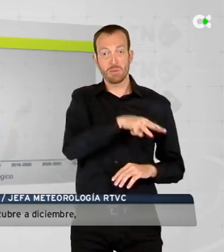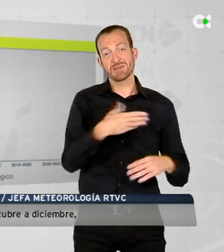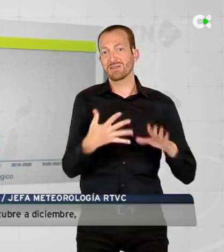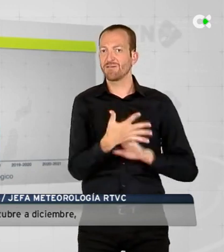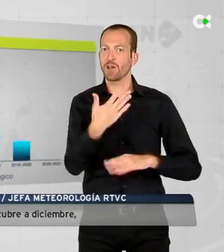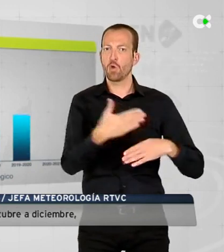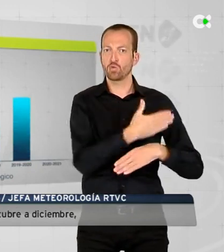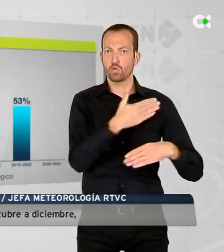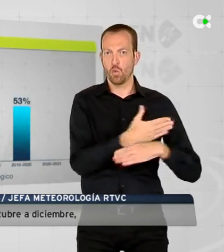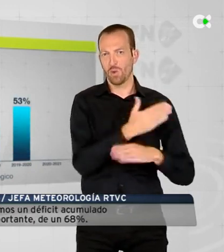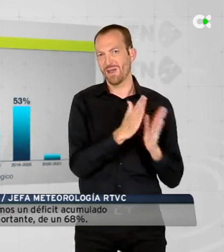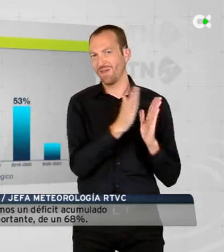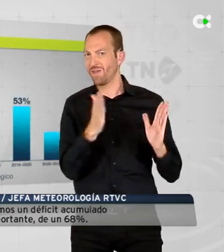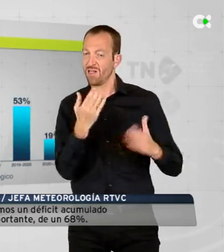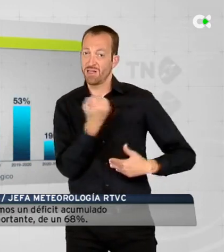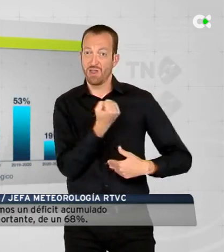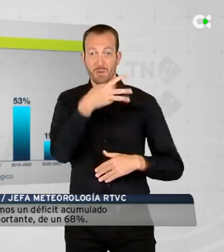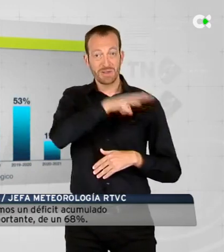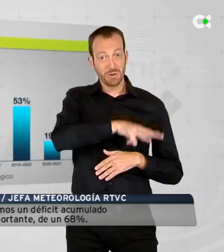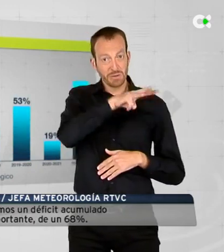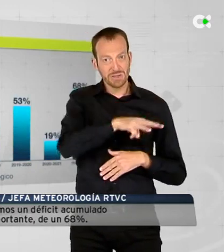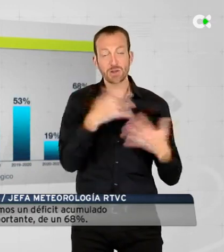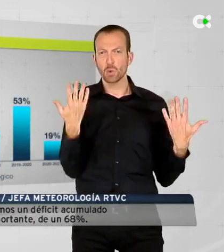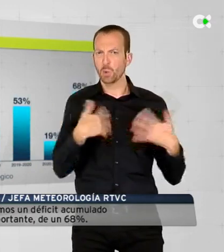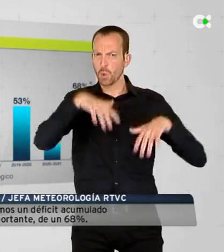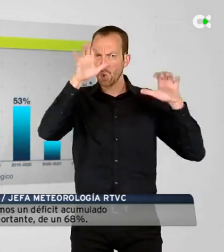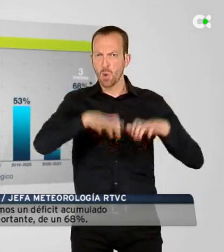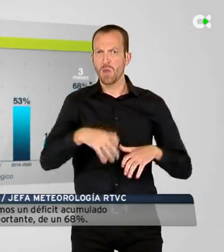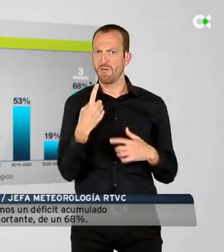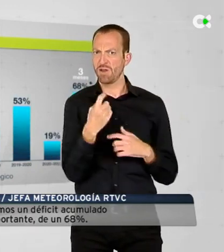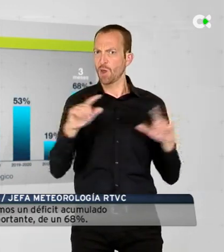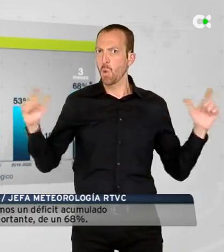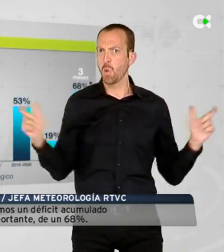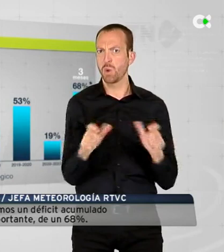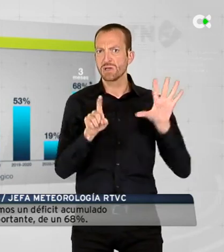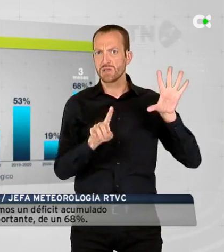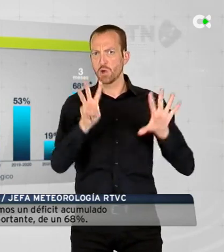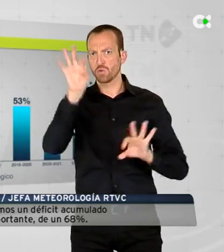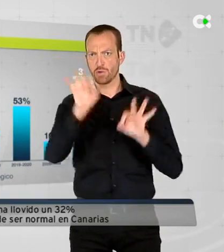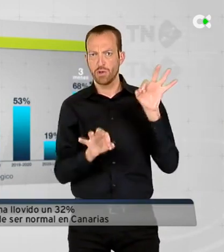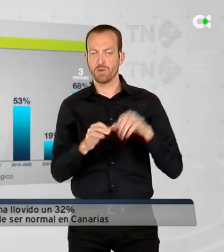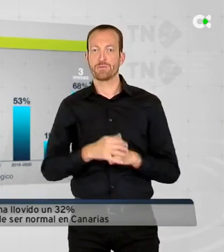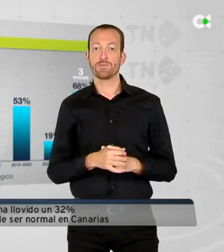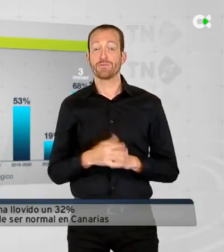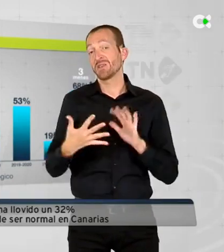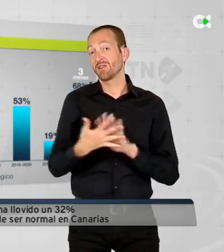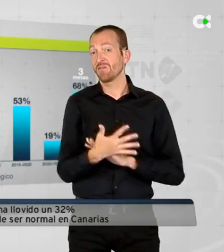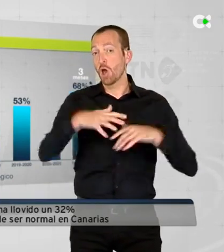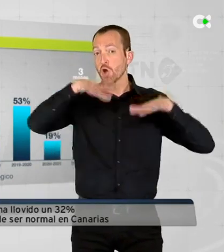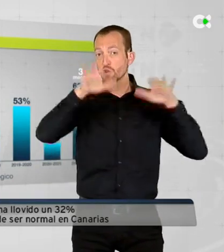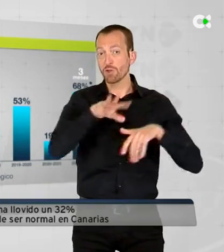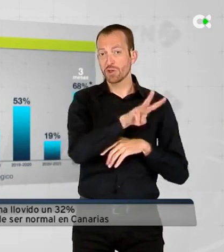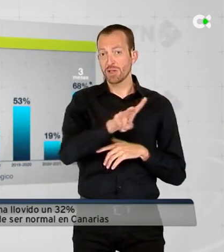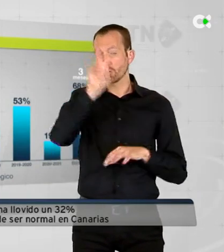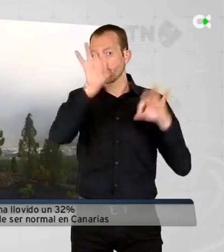octubre hasta diciembre, porque llevamos un déficit de lluvia acumulado bastante importante, un 68%. Solo ha llovido un 32%